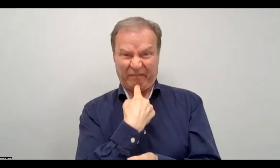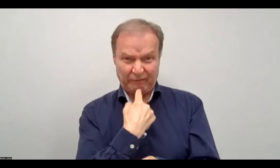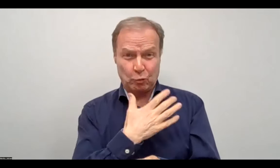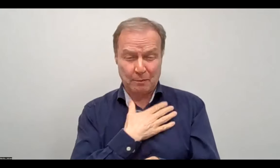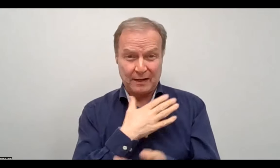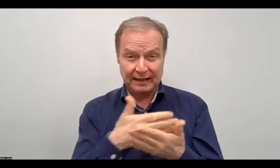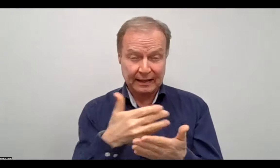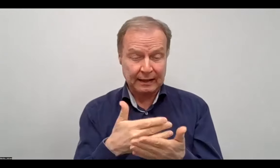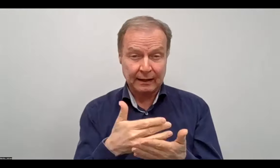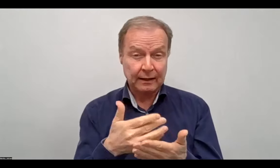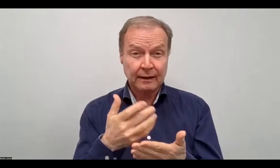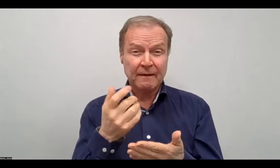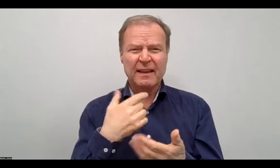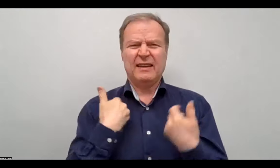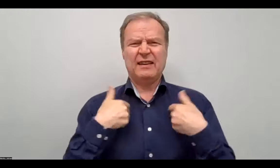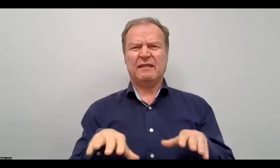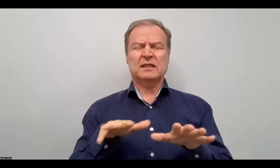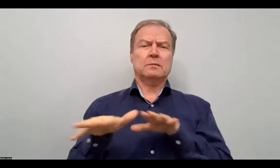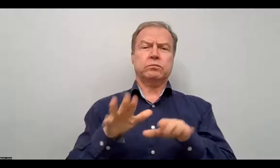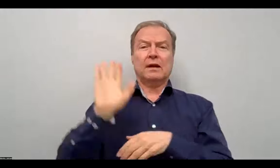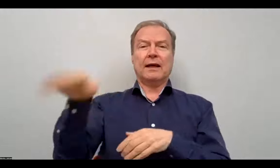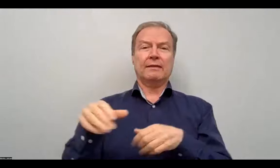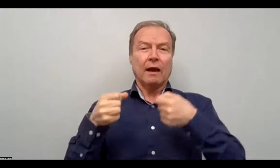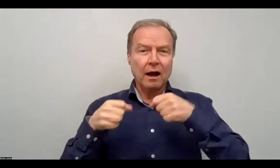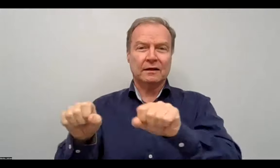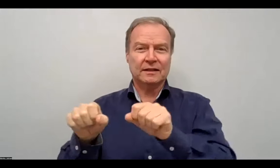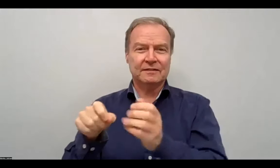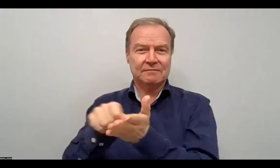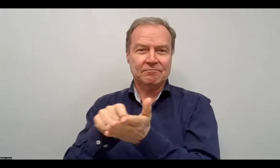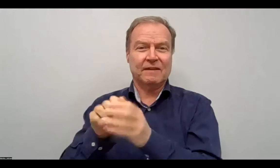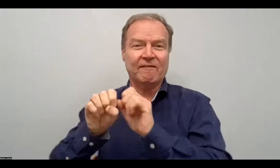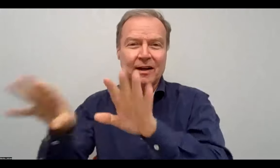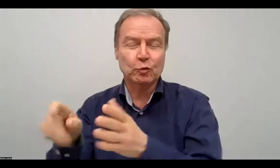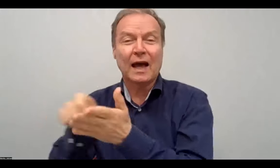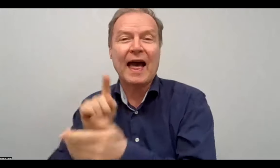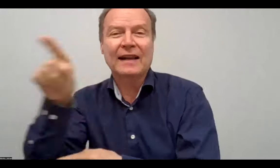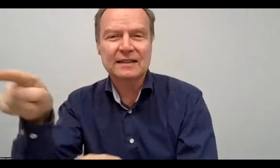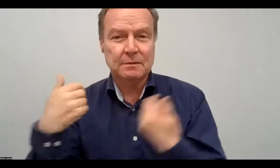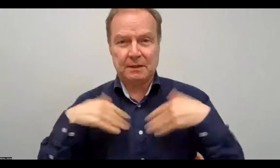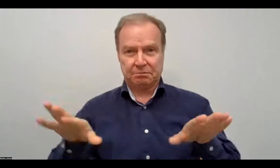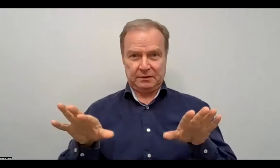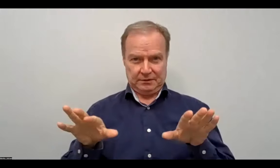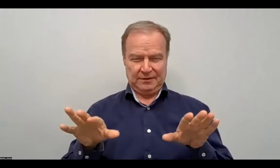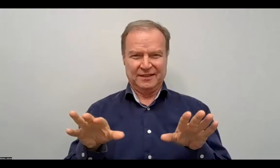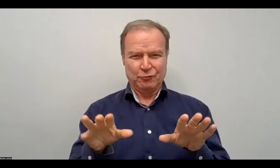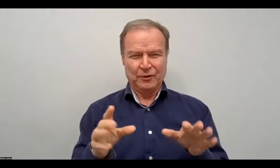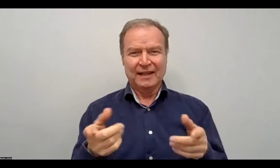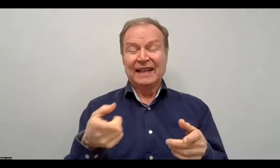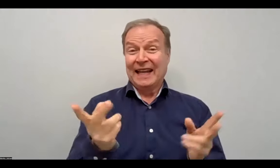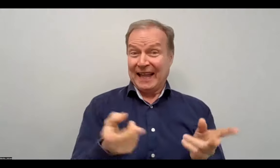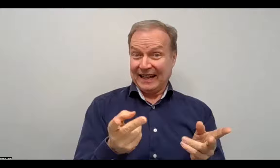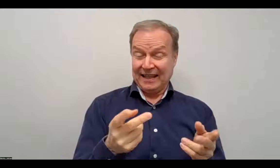oikeuksiin paljon vähemmän. Jos et saa tietoa esimerkiksi vaaleista omalla äidinkielellä, niin ihmiset eivät ole niin aktiivisia